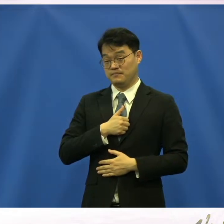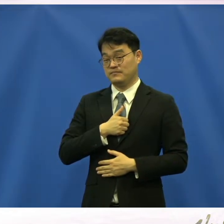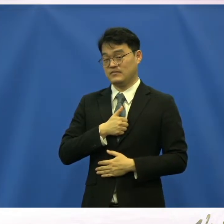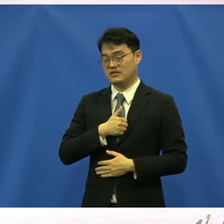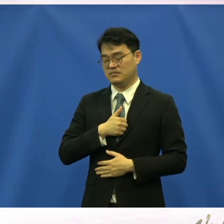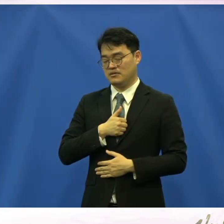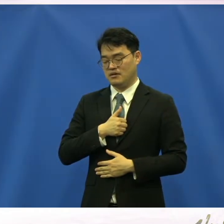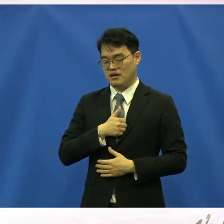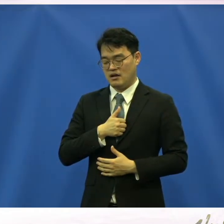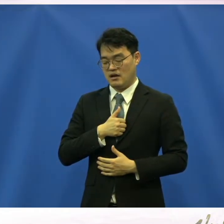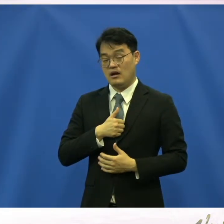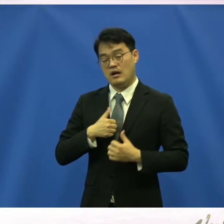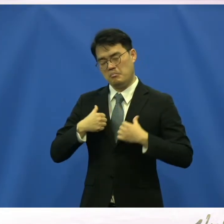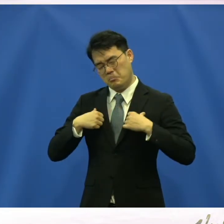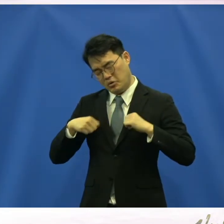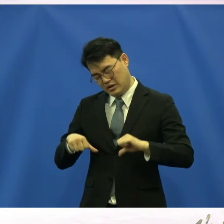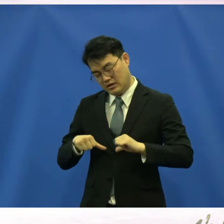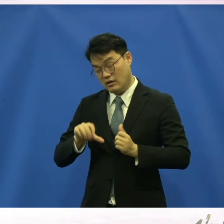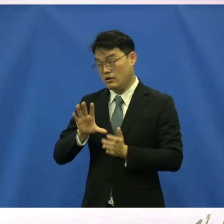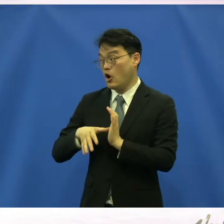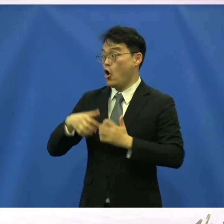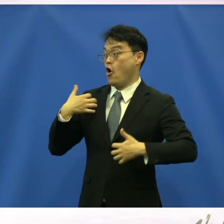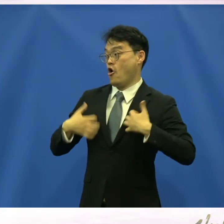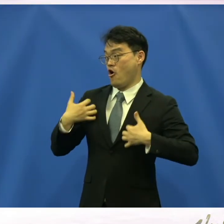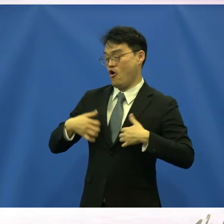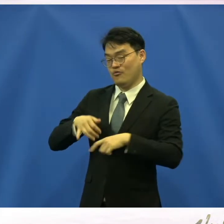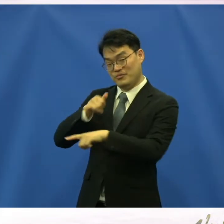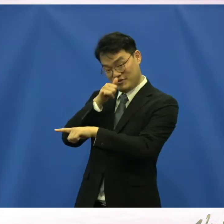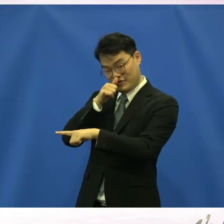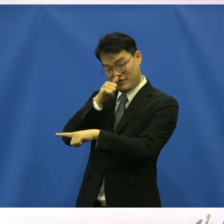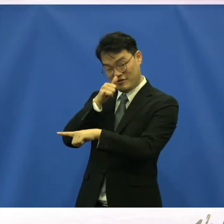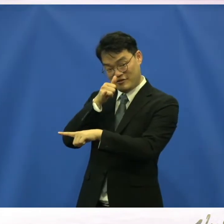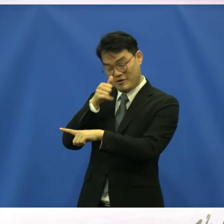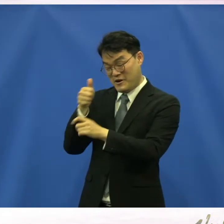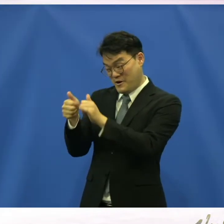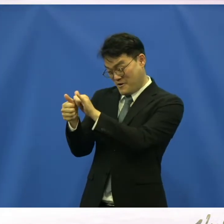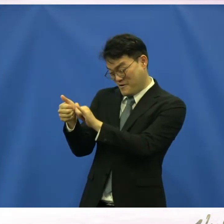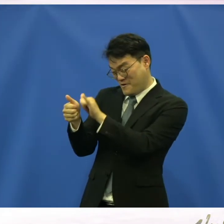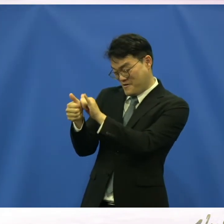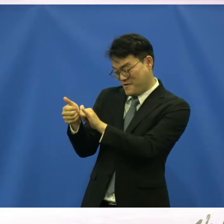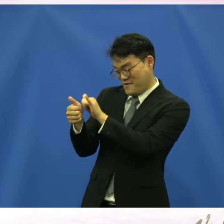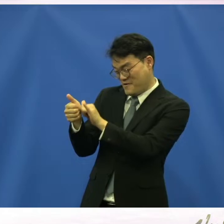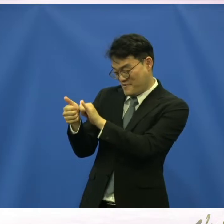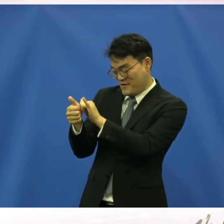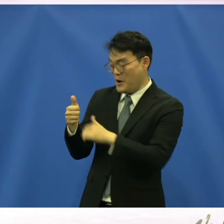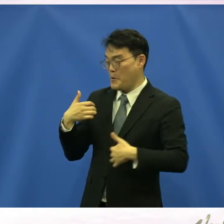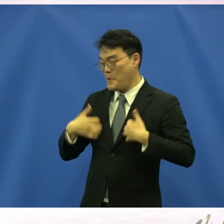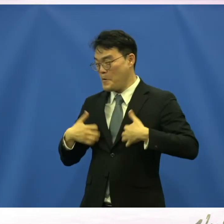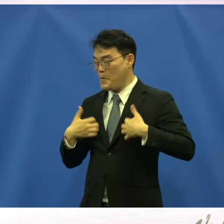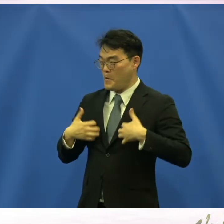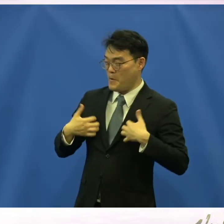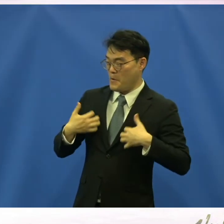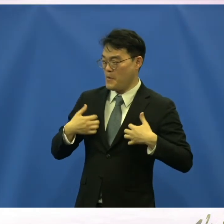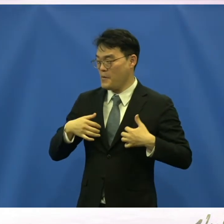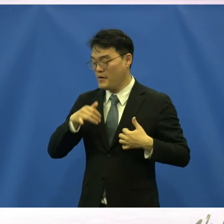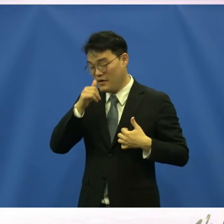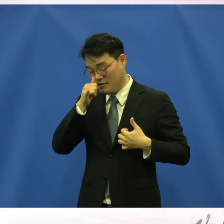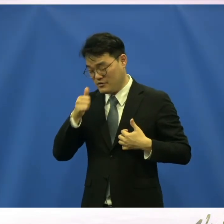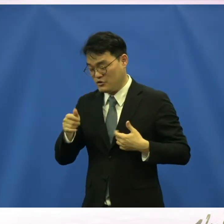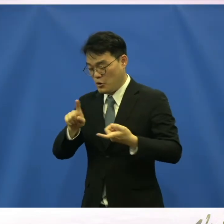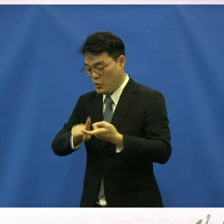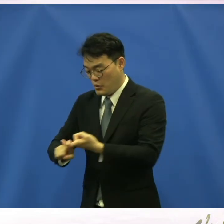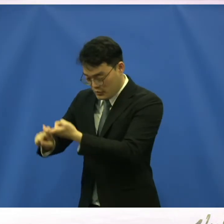섬김의 기쁨이 얼마나 큰가를 경험해본 사람들은 비밀이 있어요. 그래서 공동체를 위하여, 주님을 위하여, 지체를